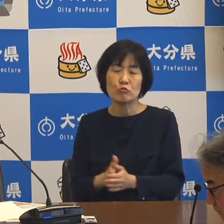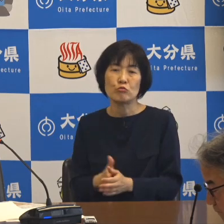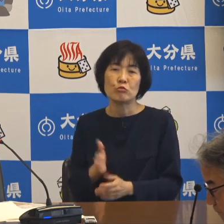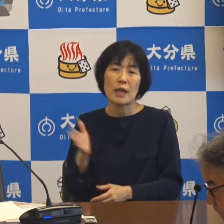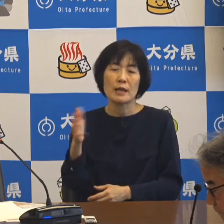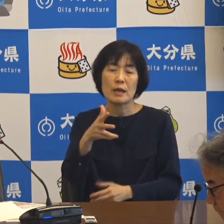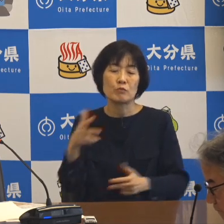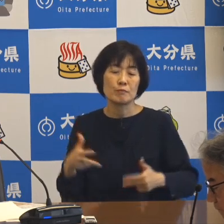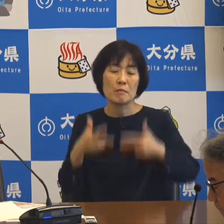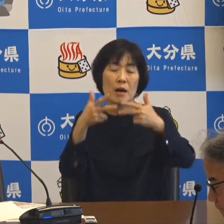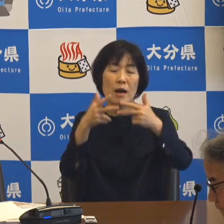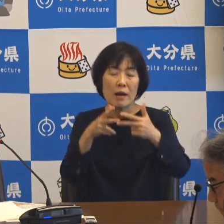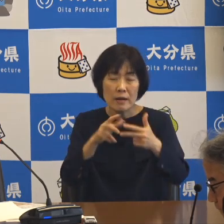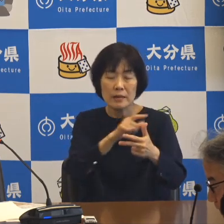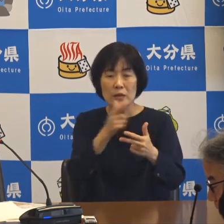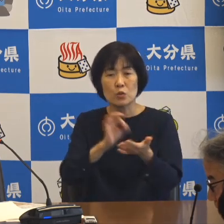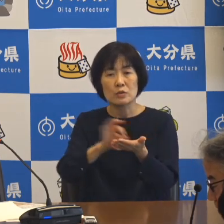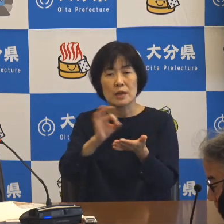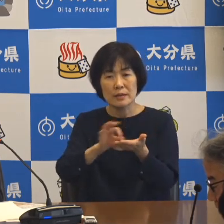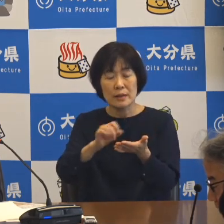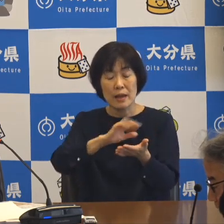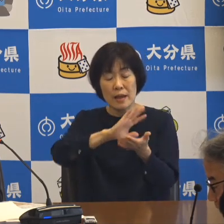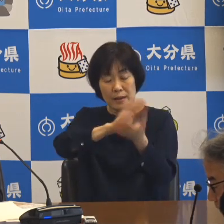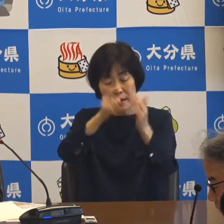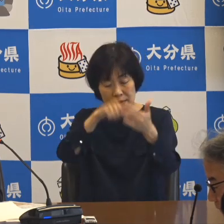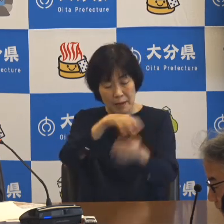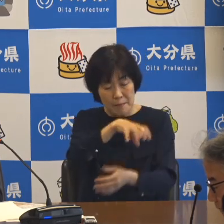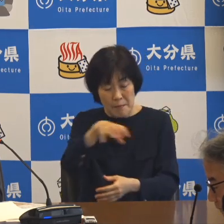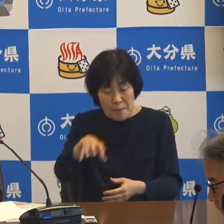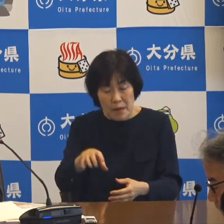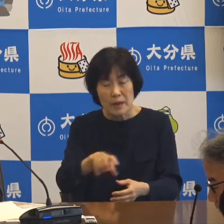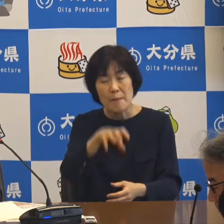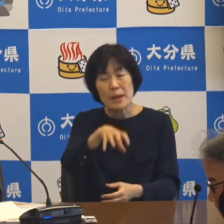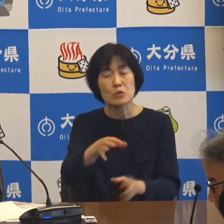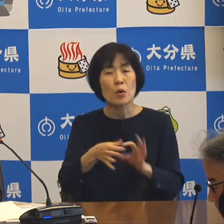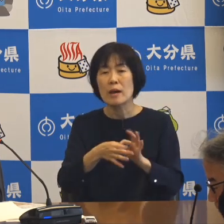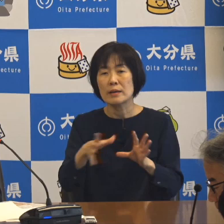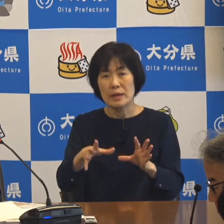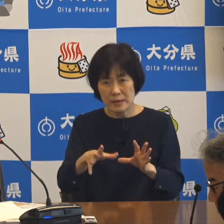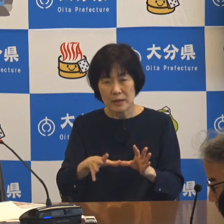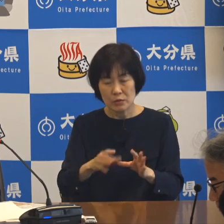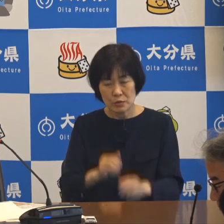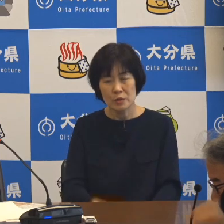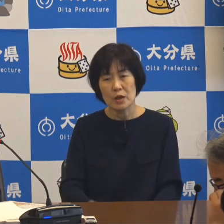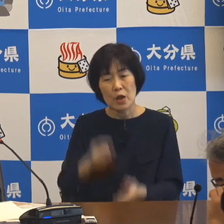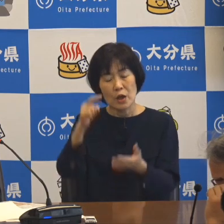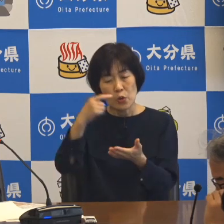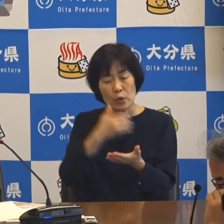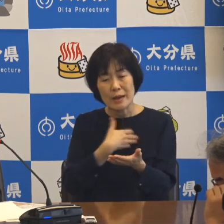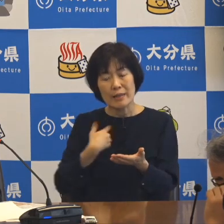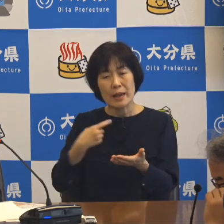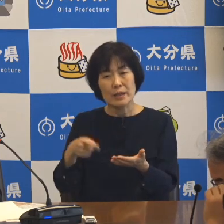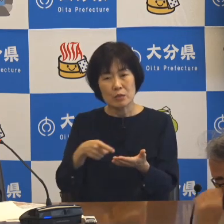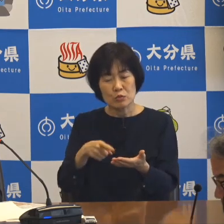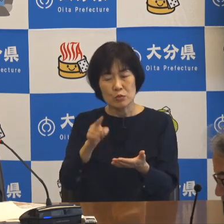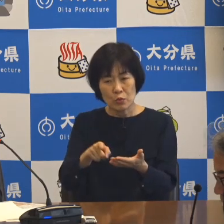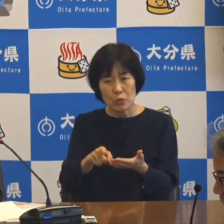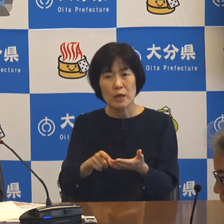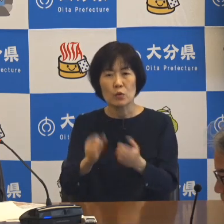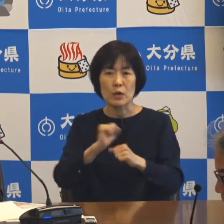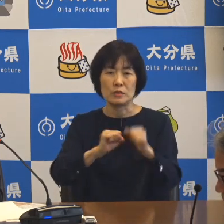して、県内どの地域でも多様で質の高い教育を受けられる環境ということで取り組みをしております。まあ、こうした取り組みを通じ